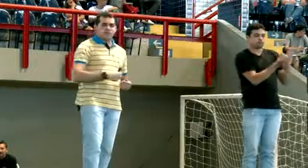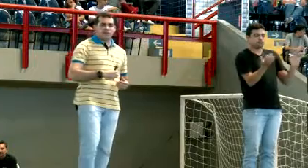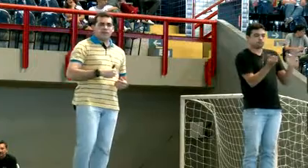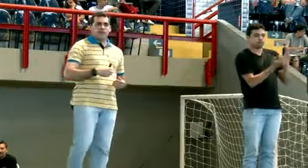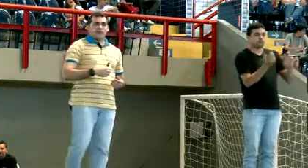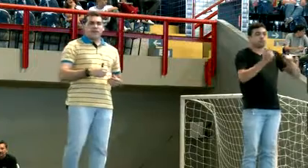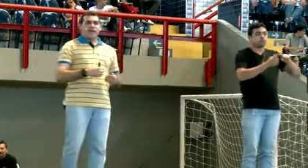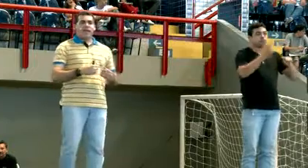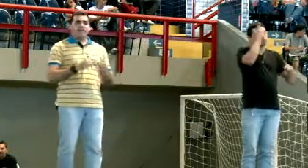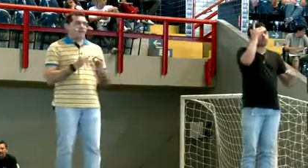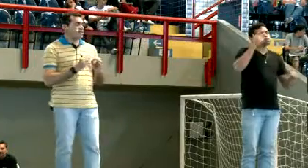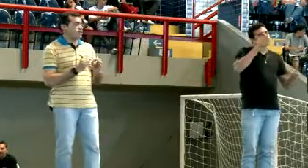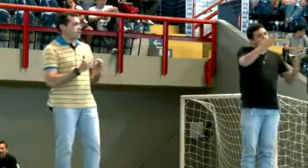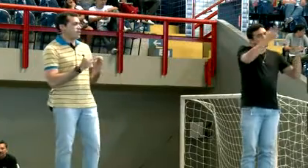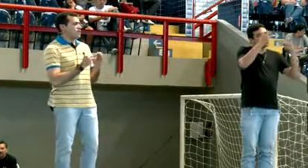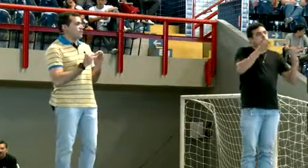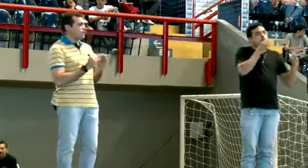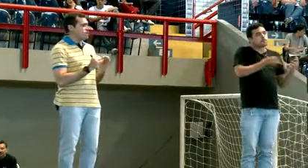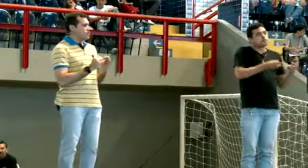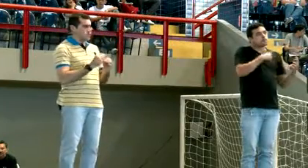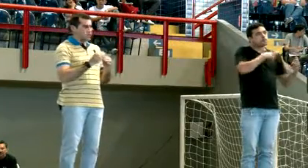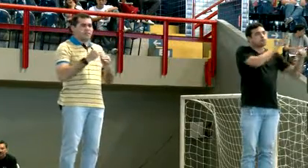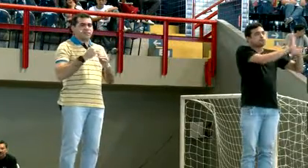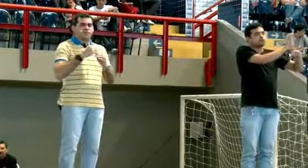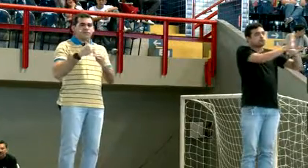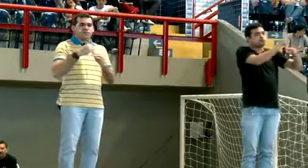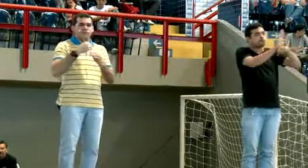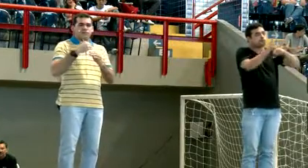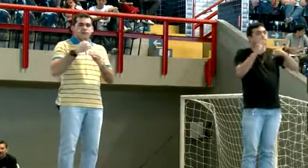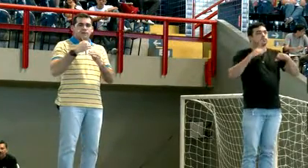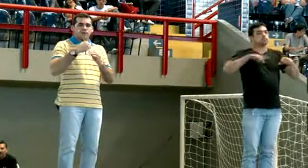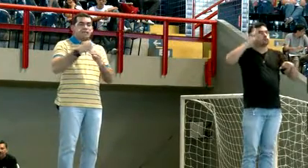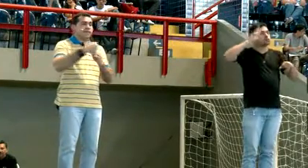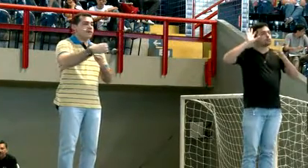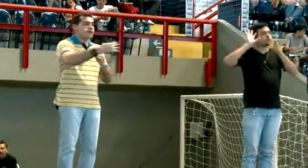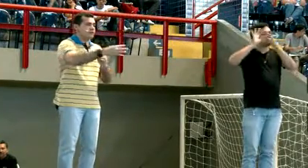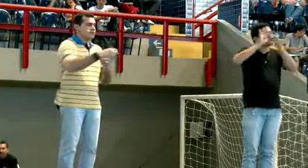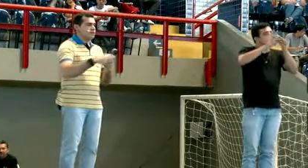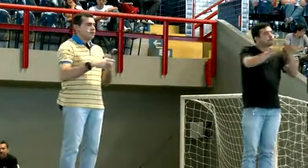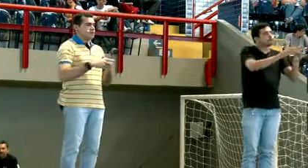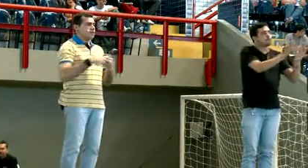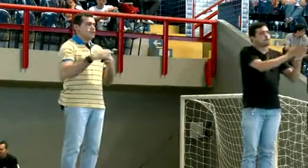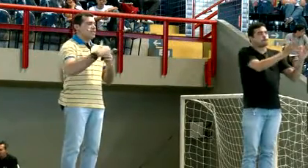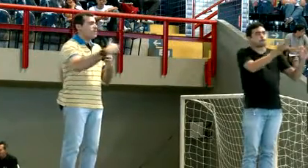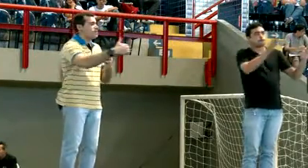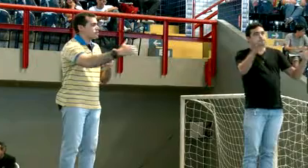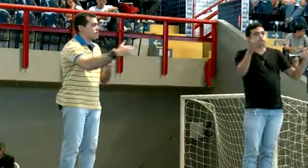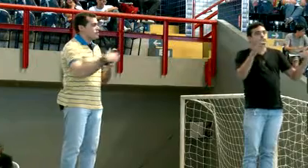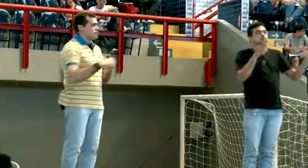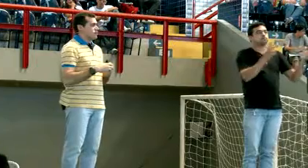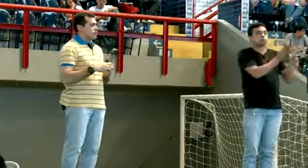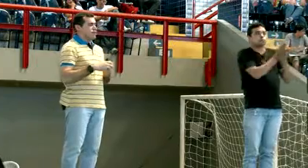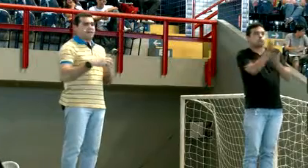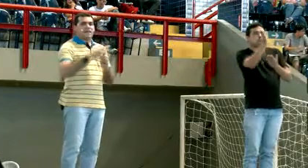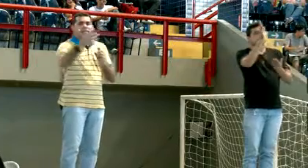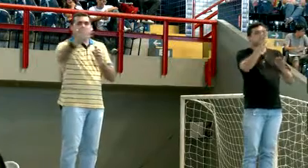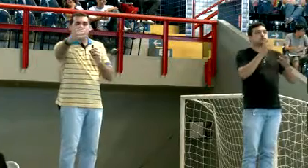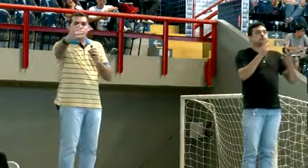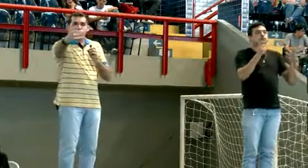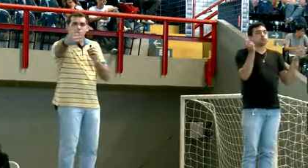cineastas perceberam que era interessante fazer filmes que tivessem um segmento, que prosseguissem,